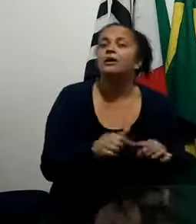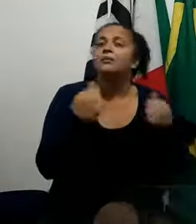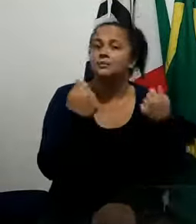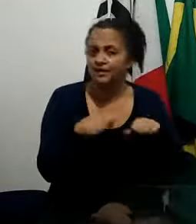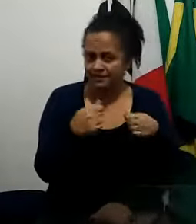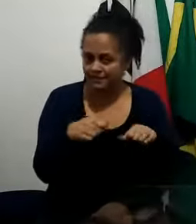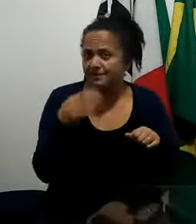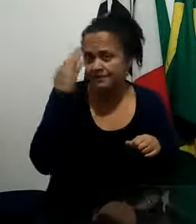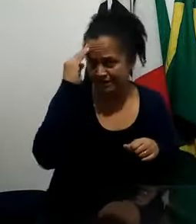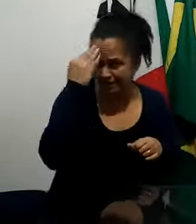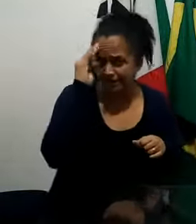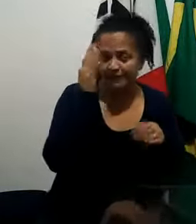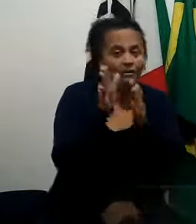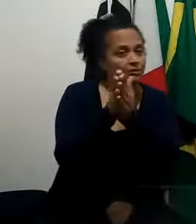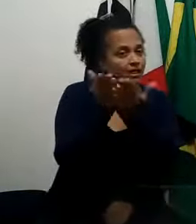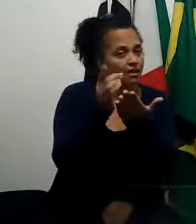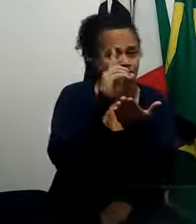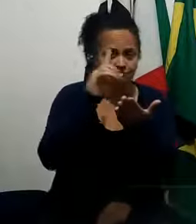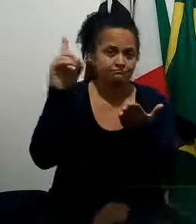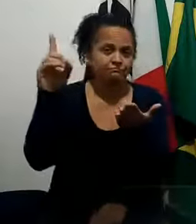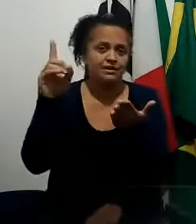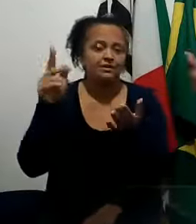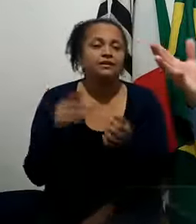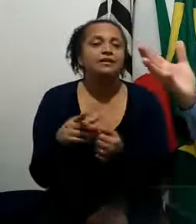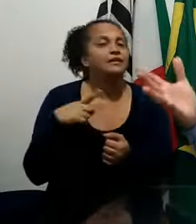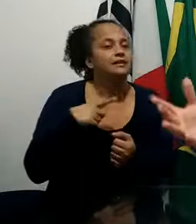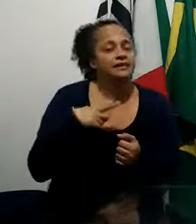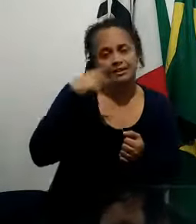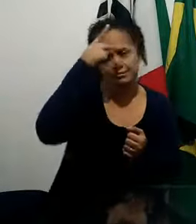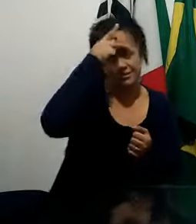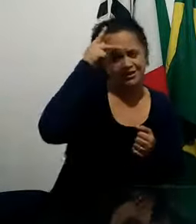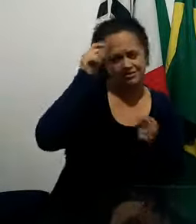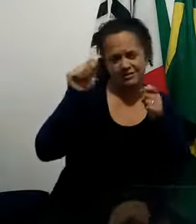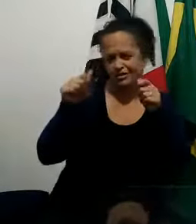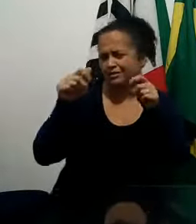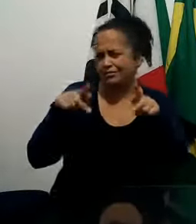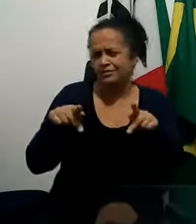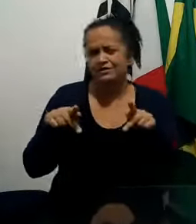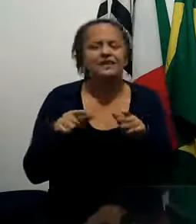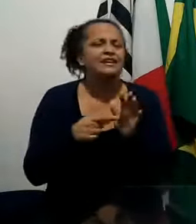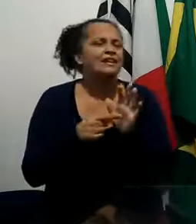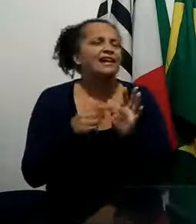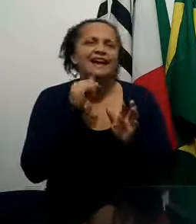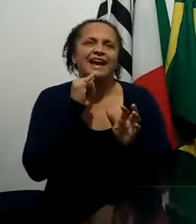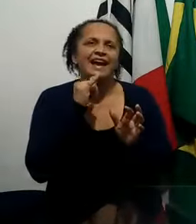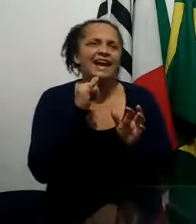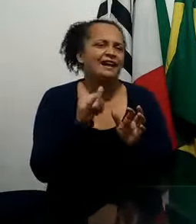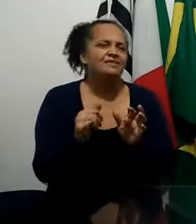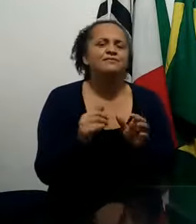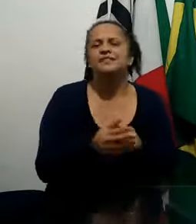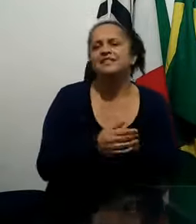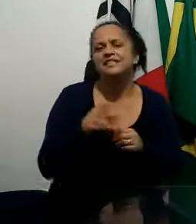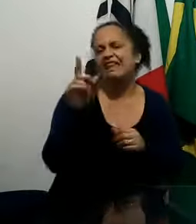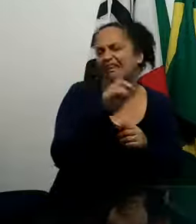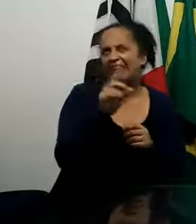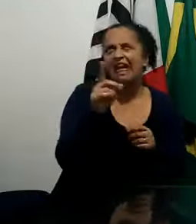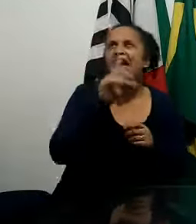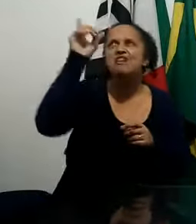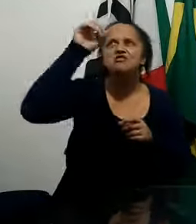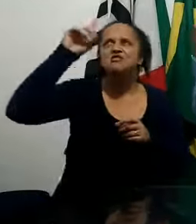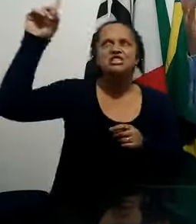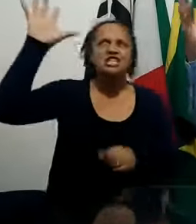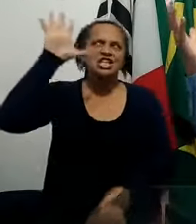acontecer, tudo isso aqui que está em Apocalipse é figurativo, não vai acontecer nada disso, porque Deus é amor.